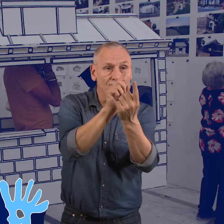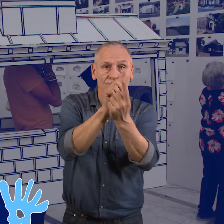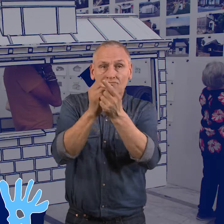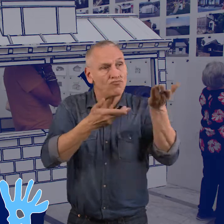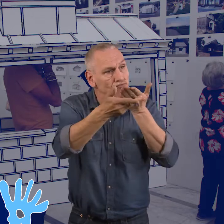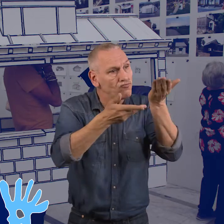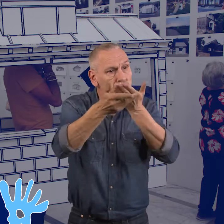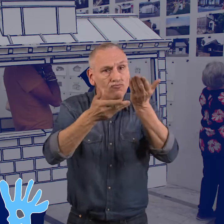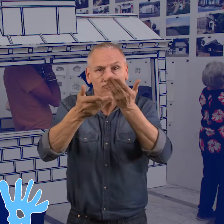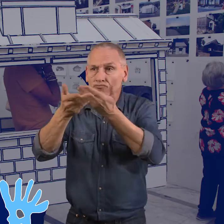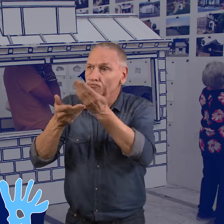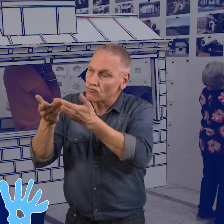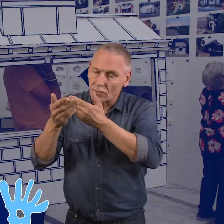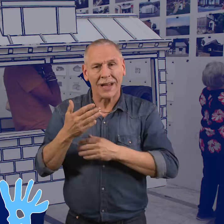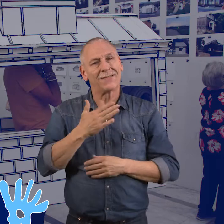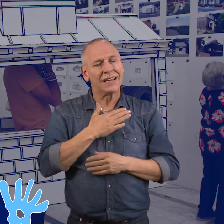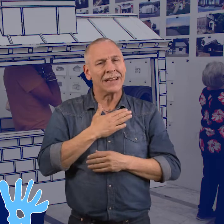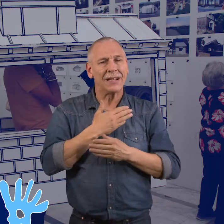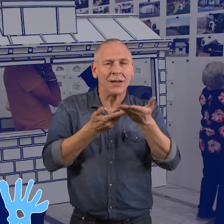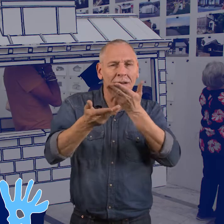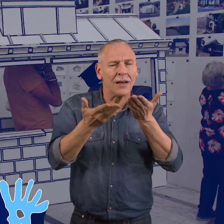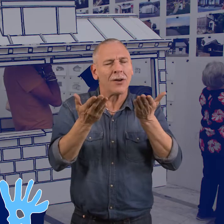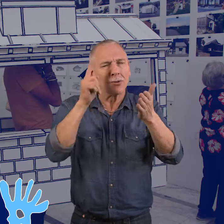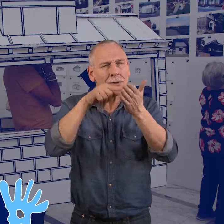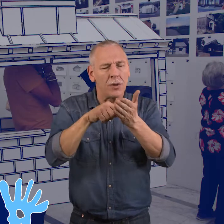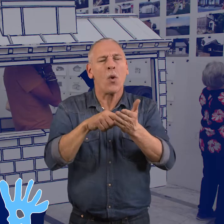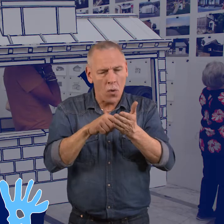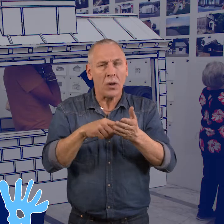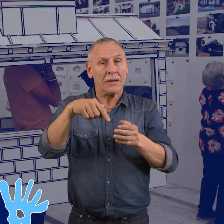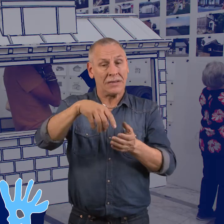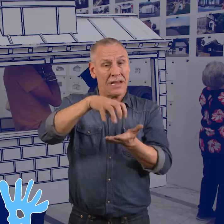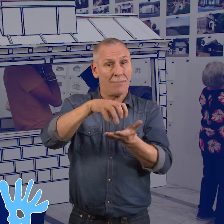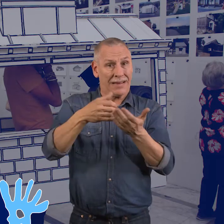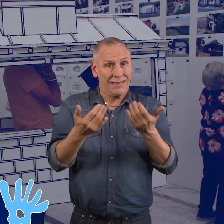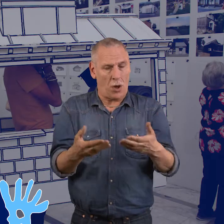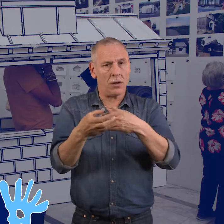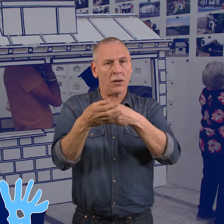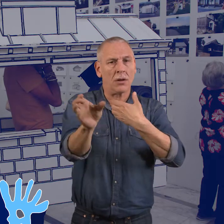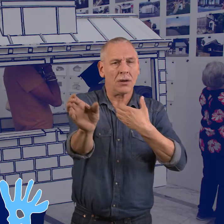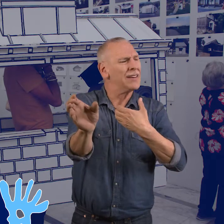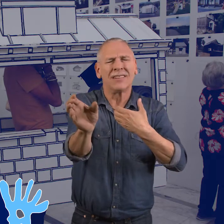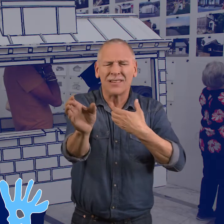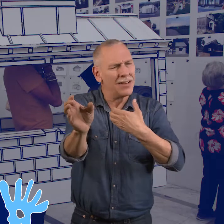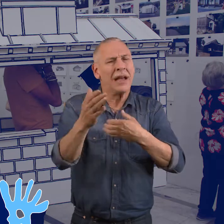uppstår och blir som mest meningsfull. Det finns ett begrepp för denna konstriktning med ett krångligt